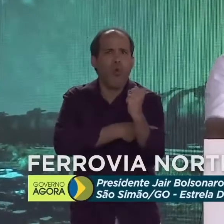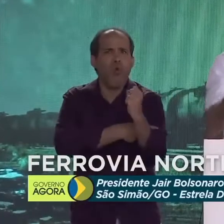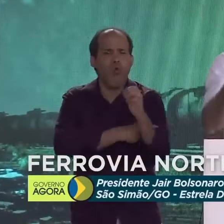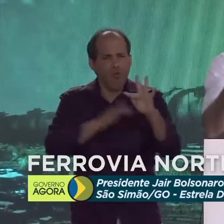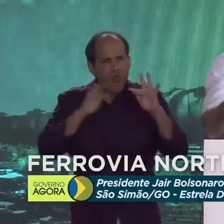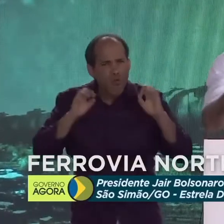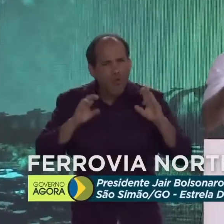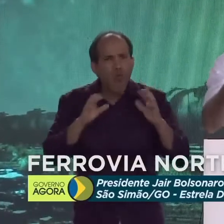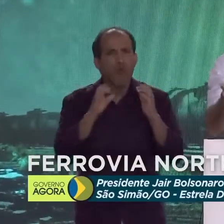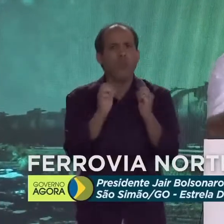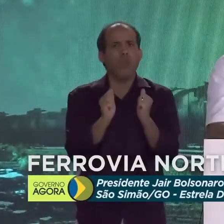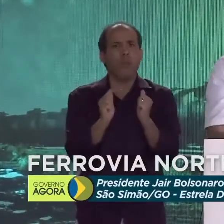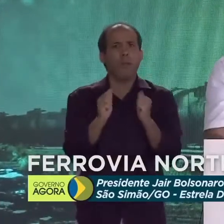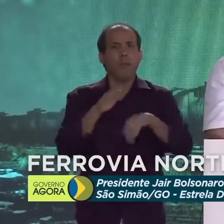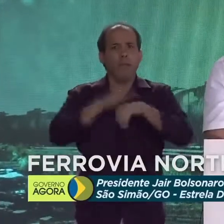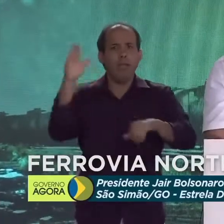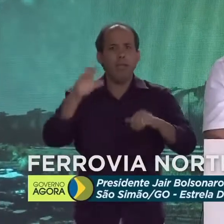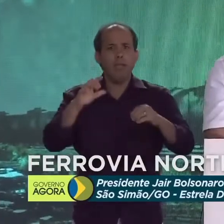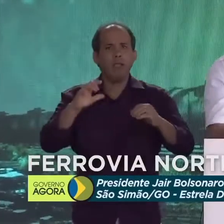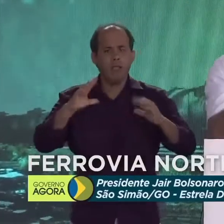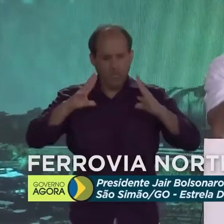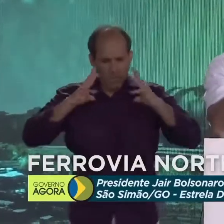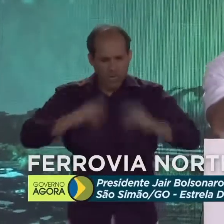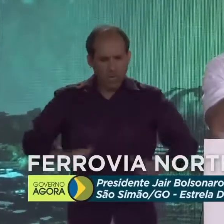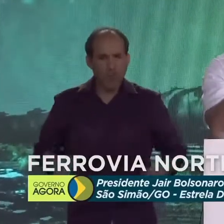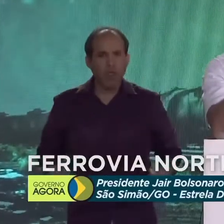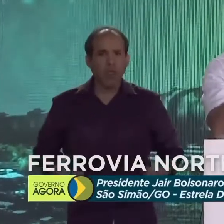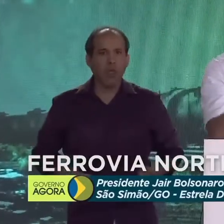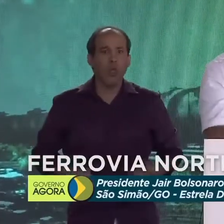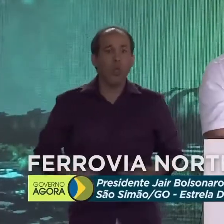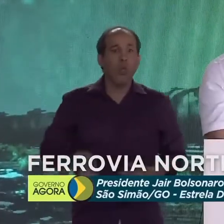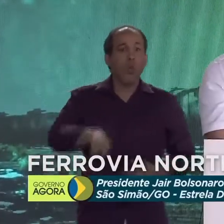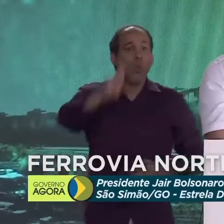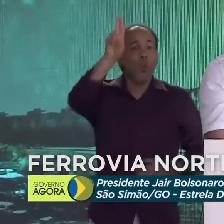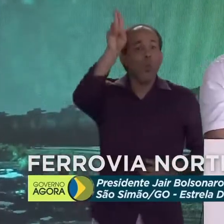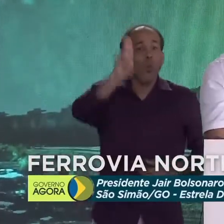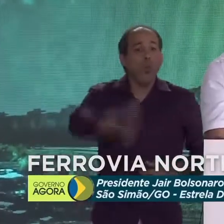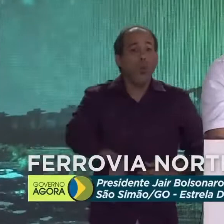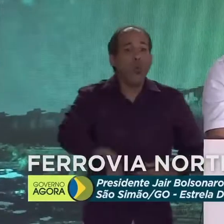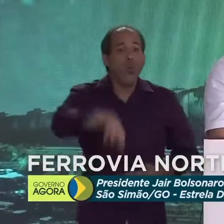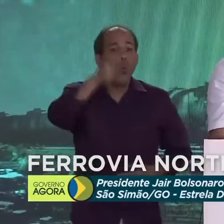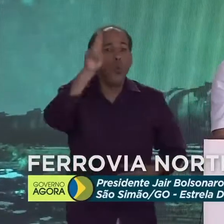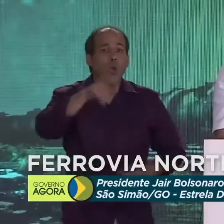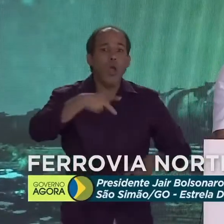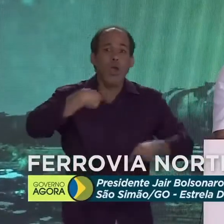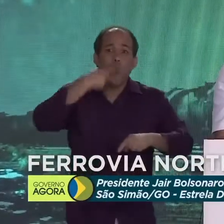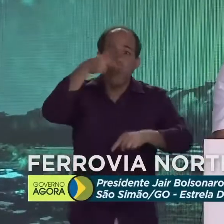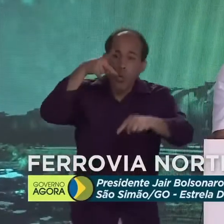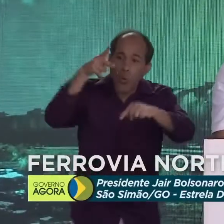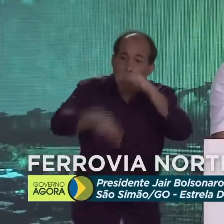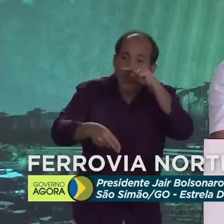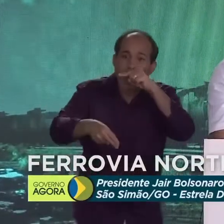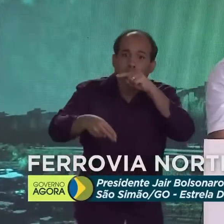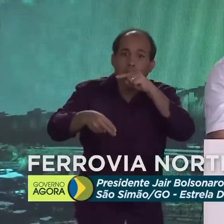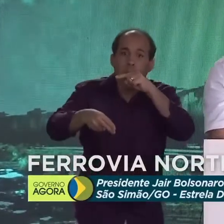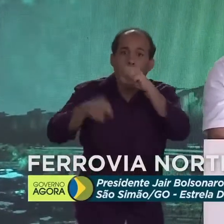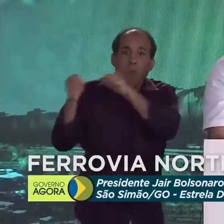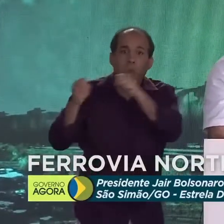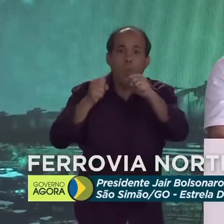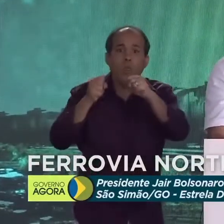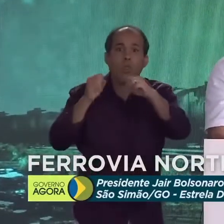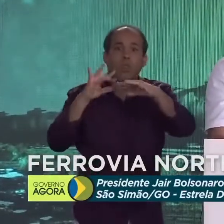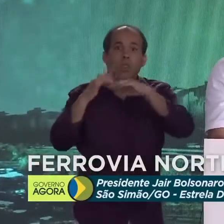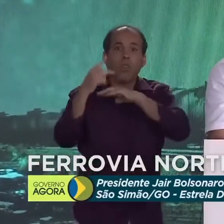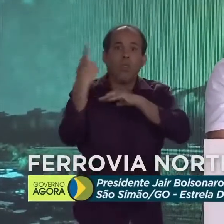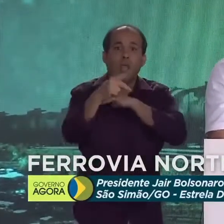Uma imprensa cada vez mais livre. Nunca ouviram de mim falar em controle social da mídia ou